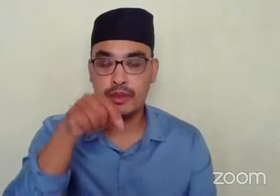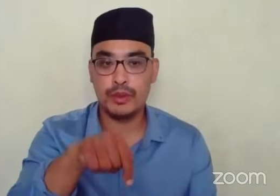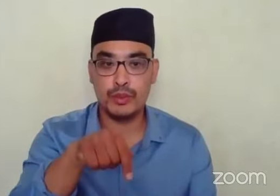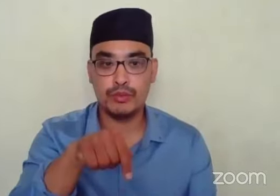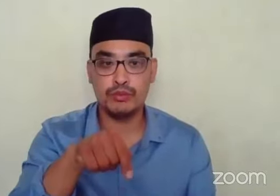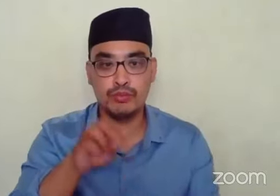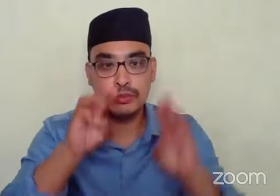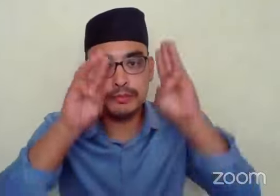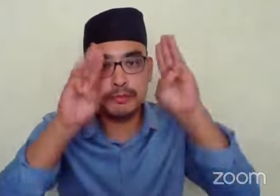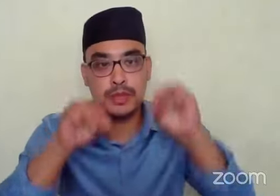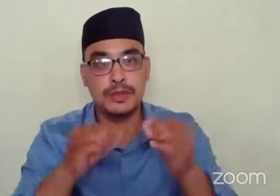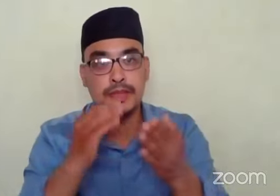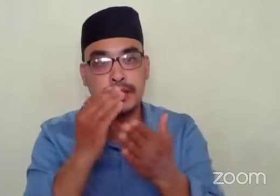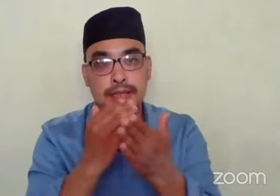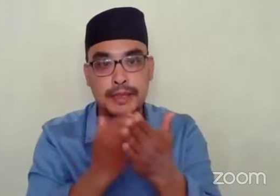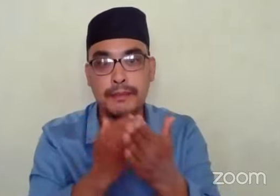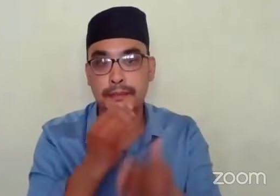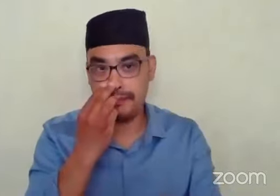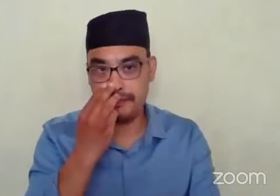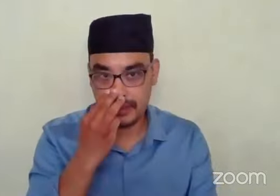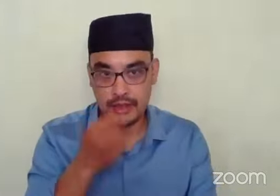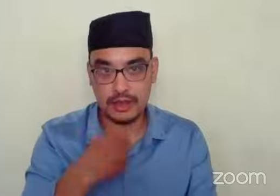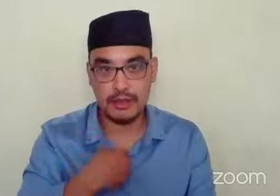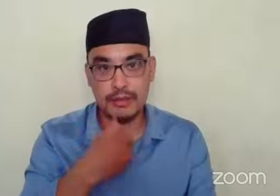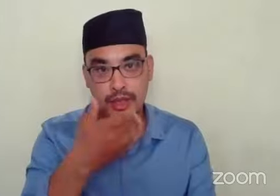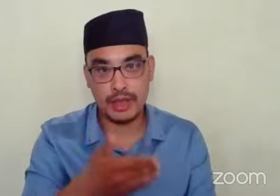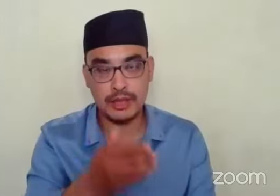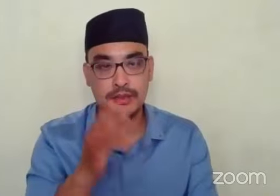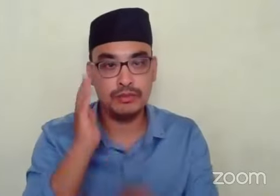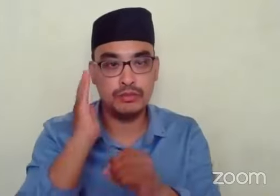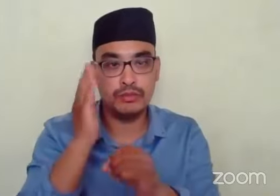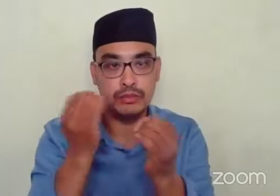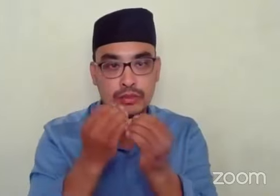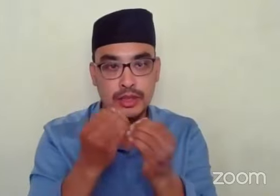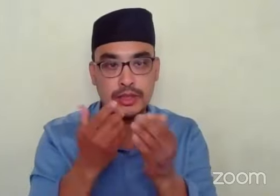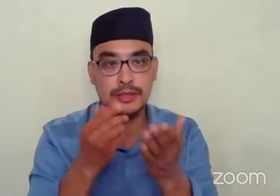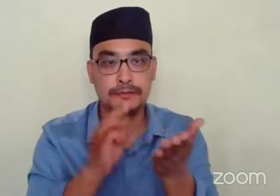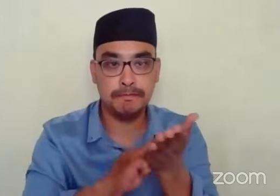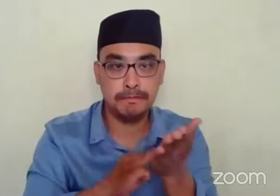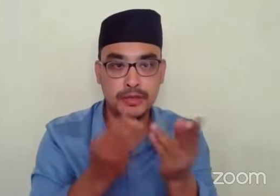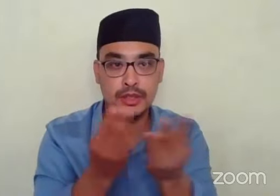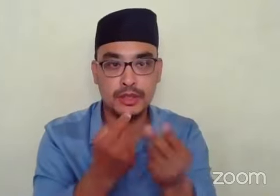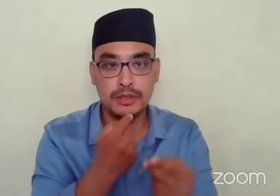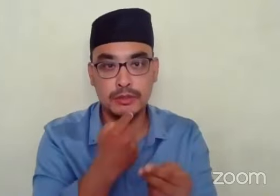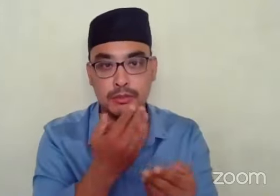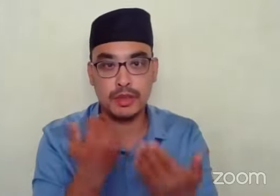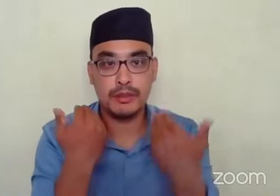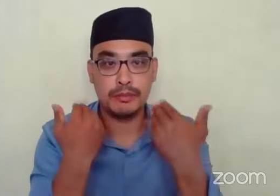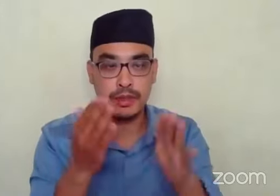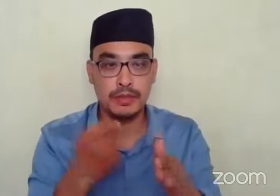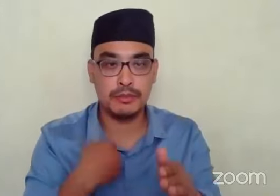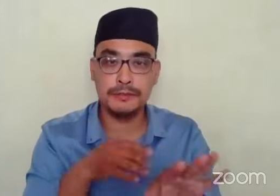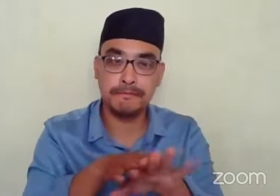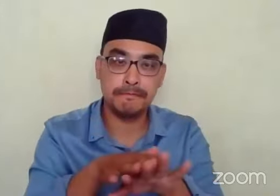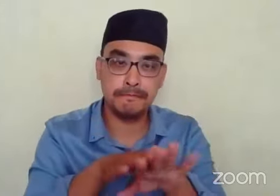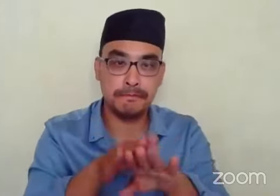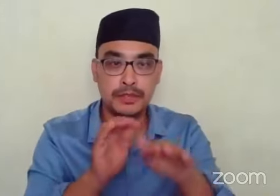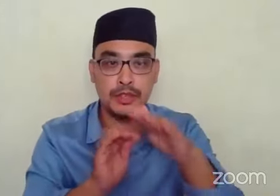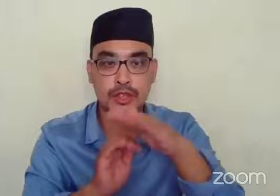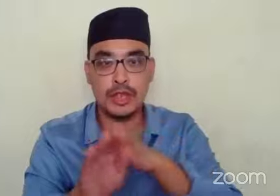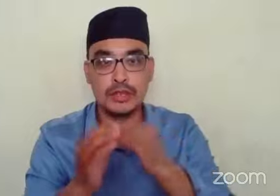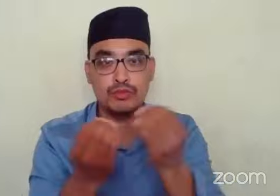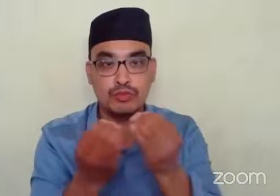एकदमै महत्त्वपूर्ण कार्यक्रममा मलाई चाहिँ एउटा पेनलिस्टको रूपमा आमन्त्रण गर्नुभएकोमा आयोजकलाई एकदम धेरै धन्यवाद दिन